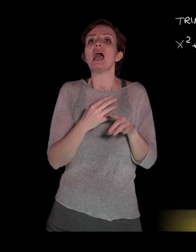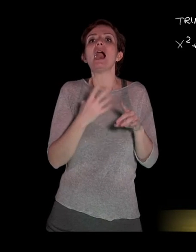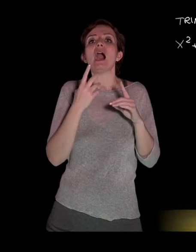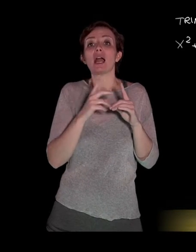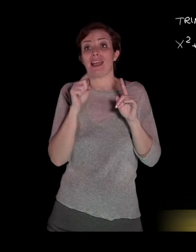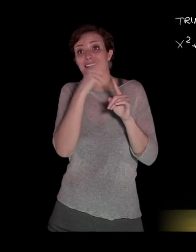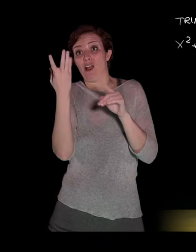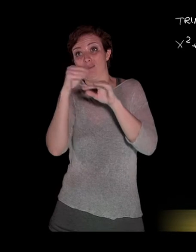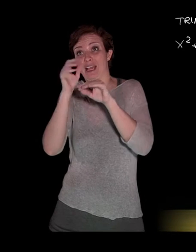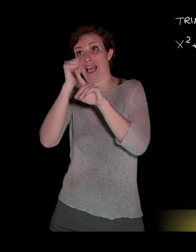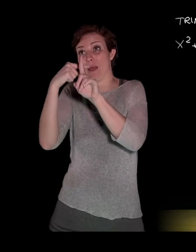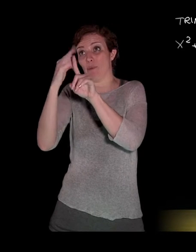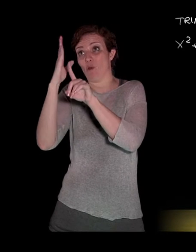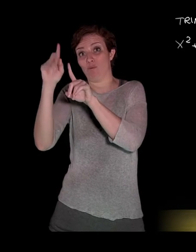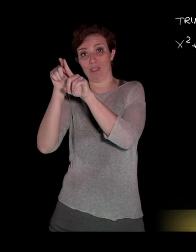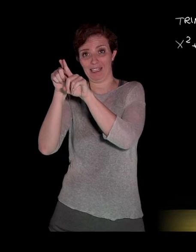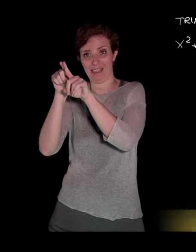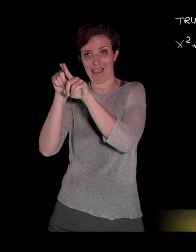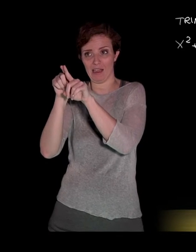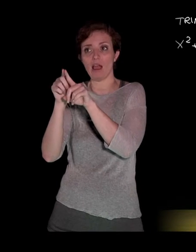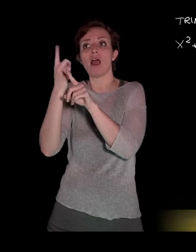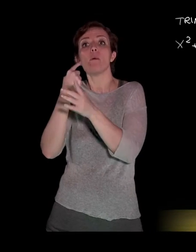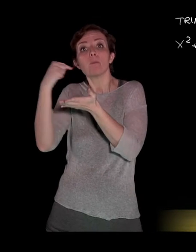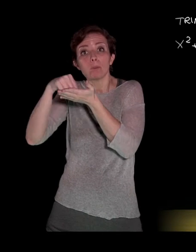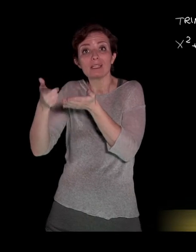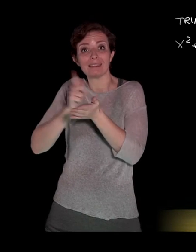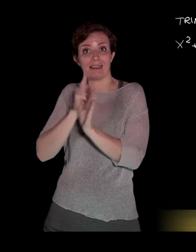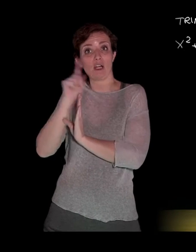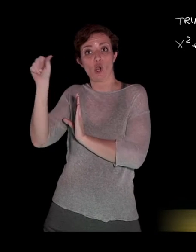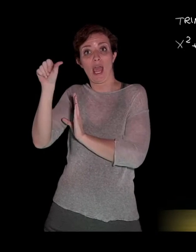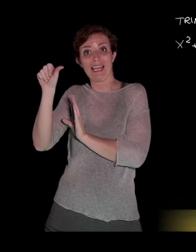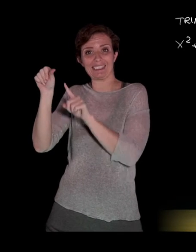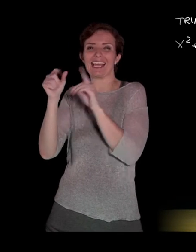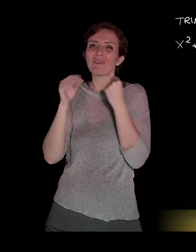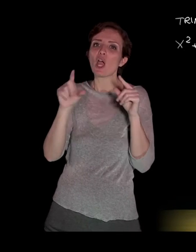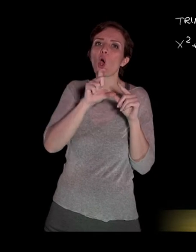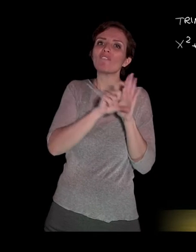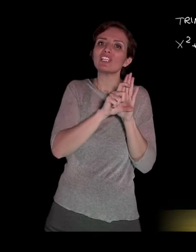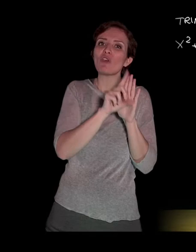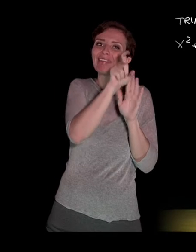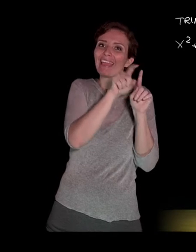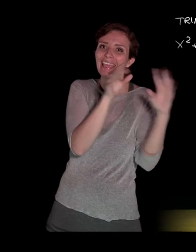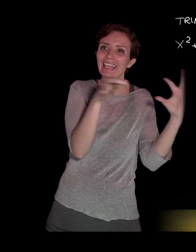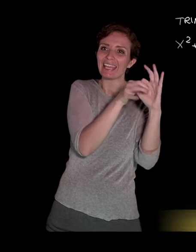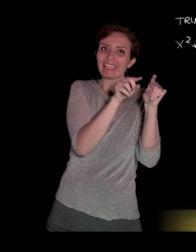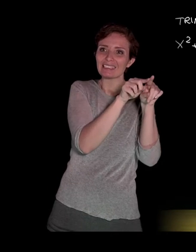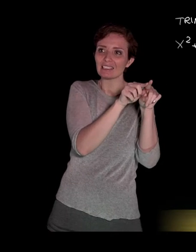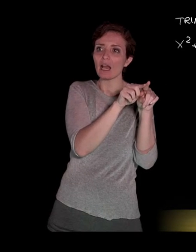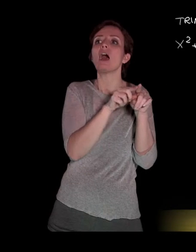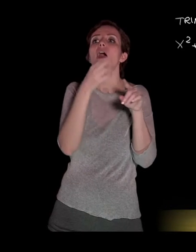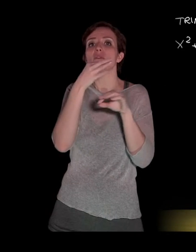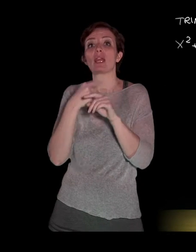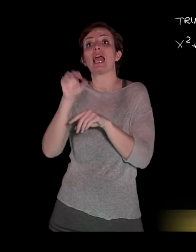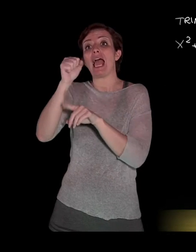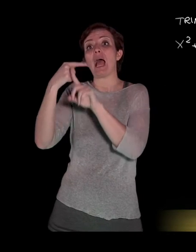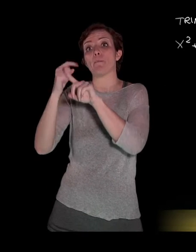restituiscano il coefficiente della X di primo grado e quindi in questo caso come l'abbiamo chiamato s e moltiplicati tra di loro quindi a